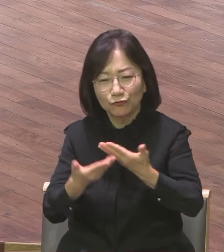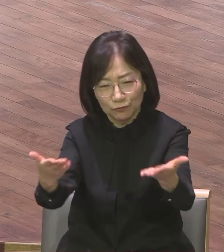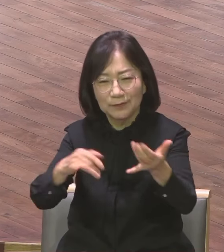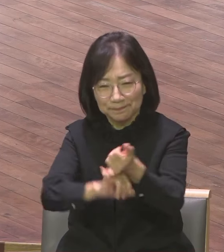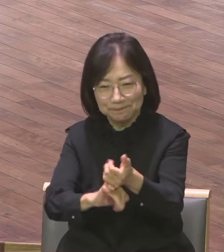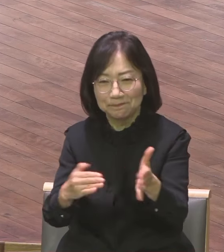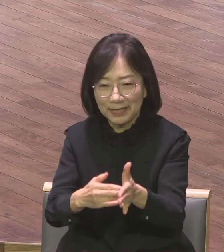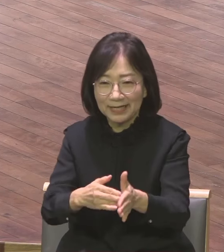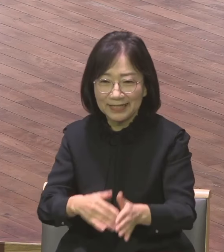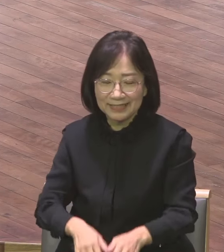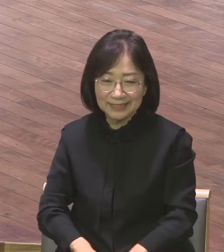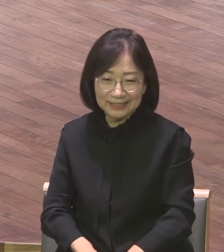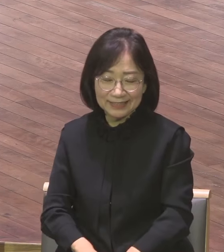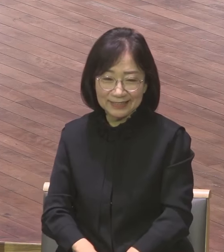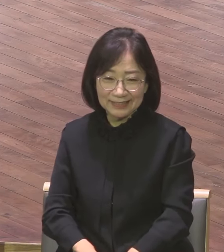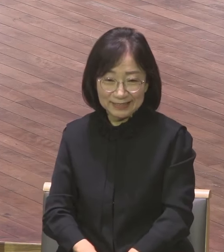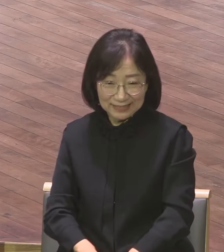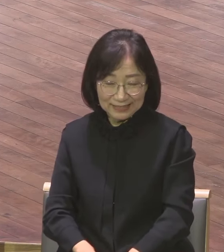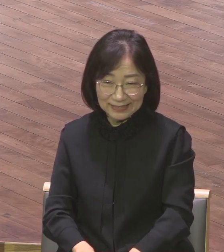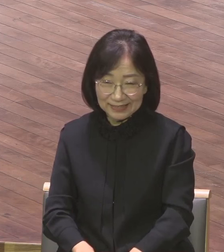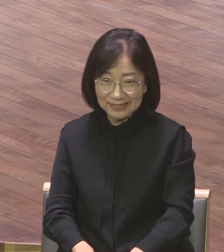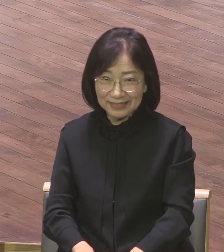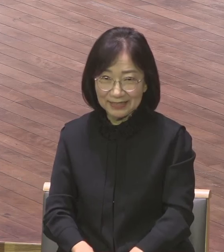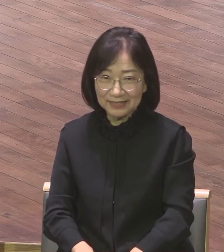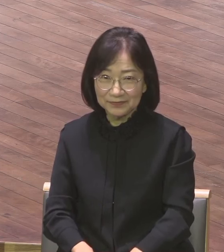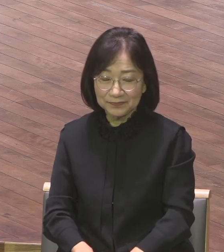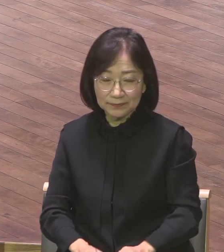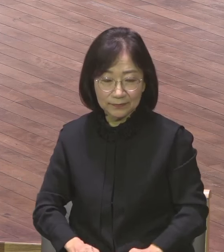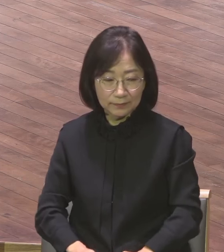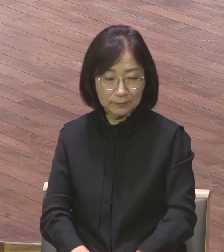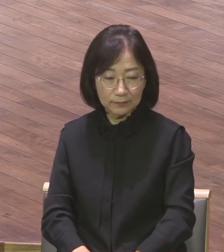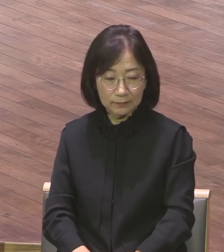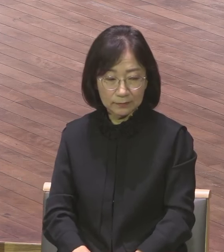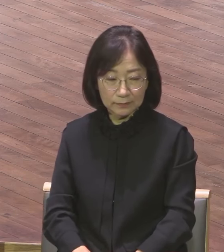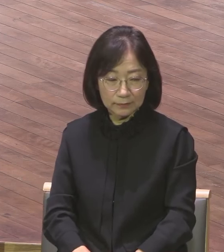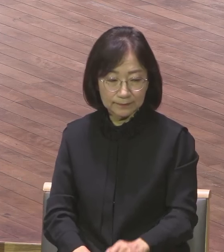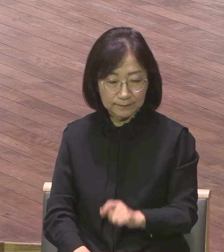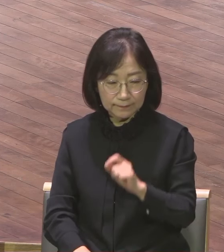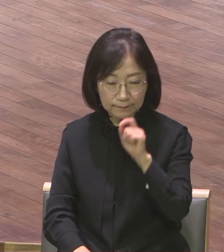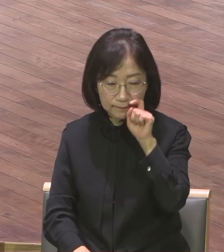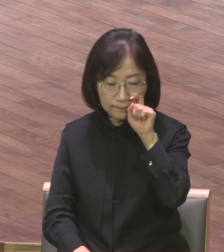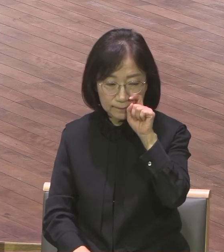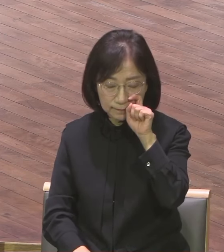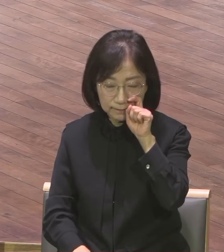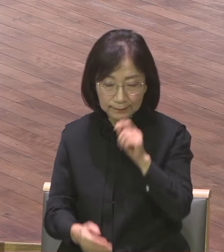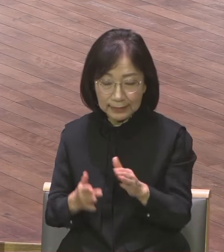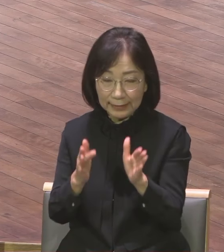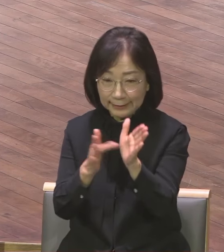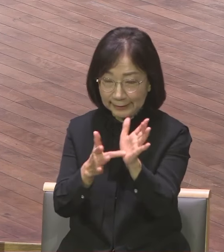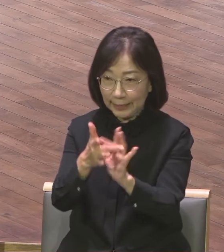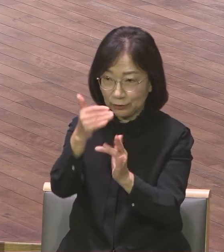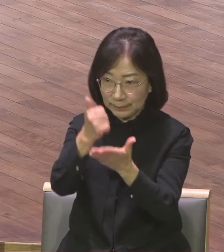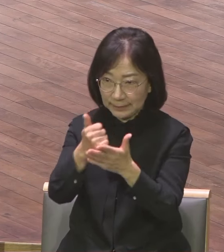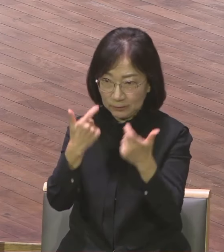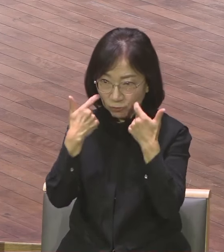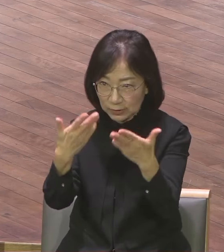해버린다. 그 예수를 제대로 진리 알고 믿는 사람은요 완전 자유한